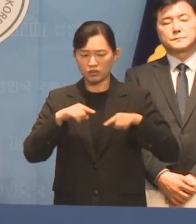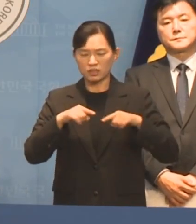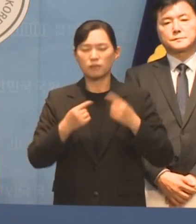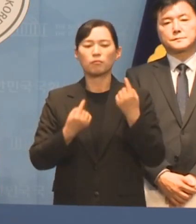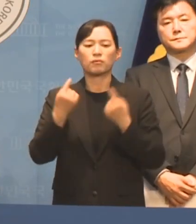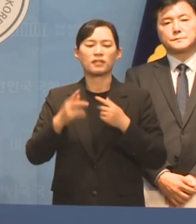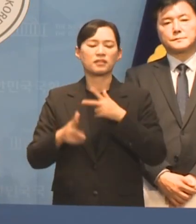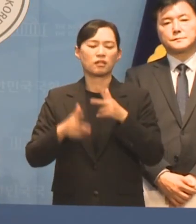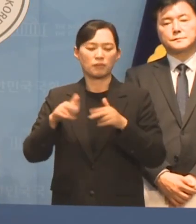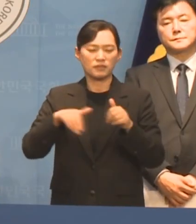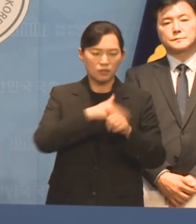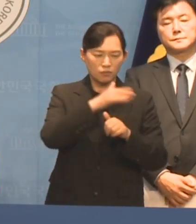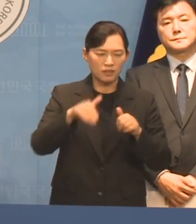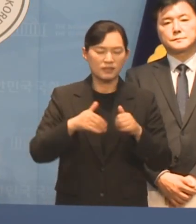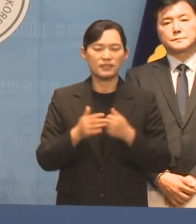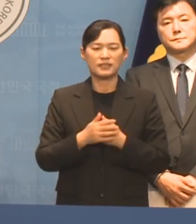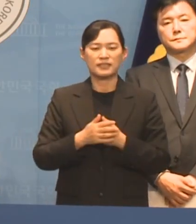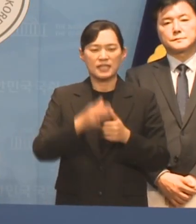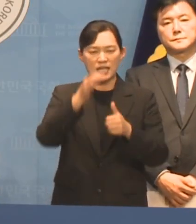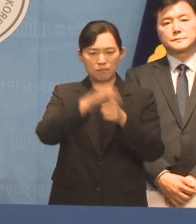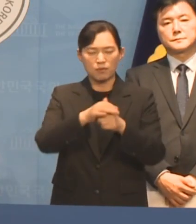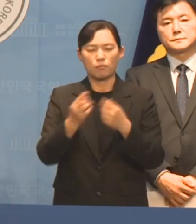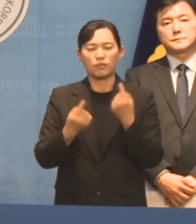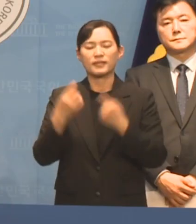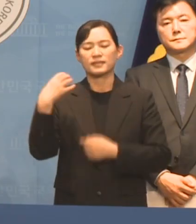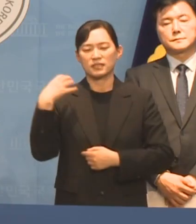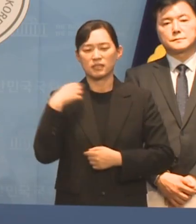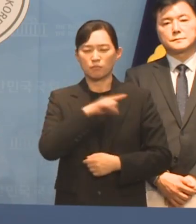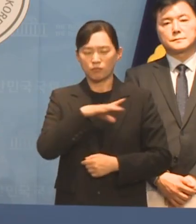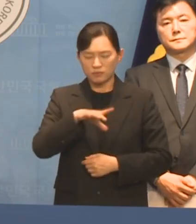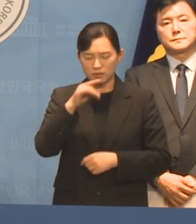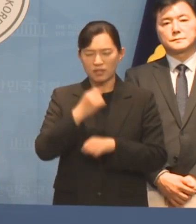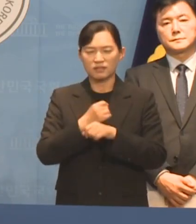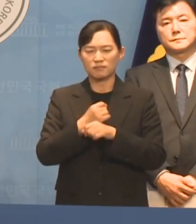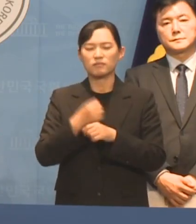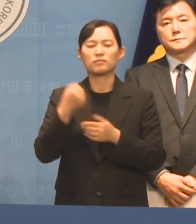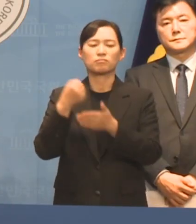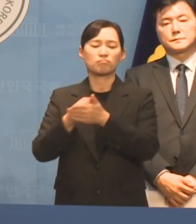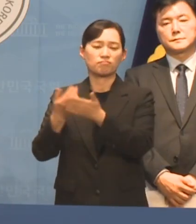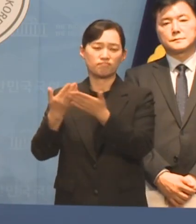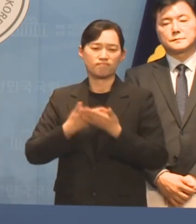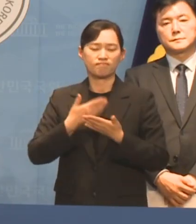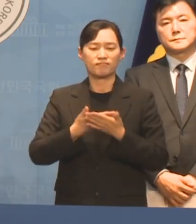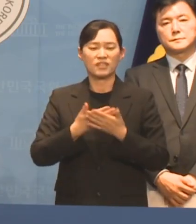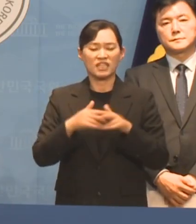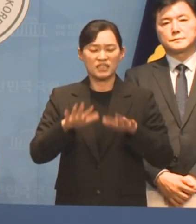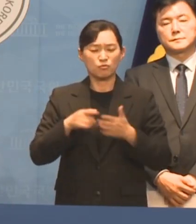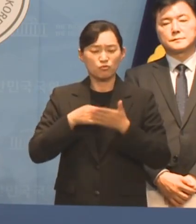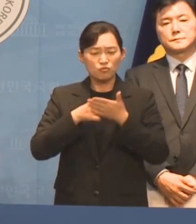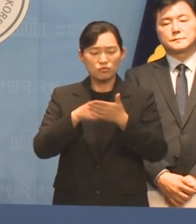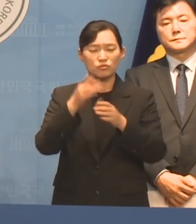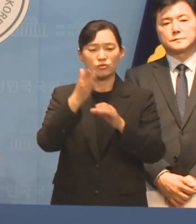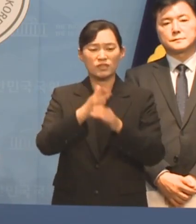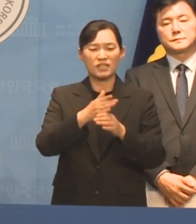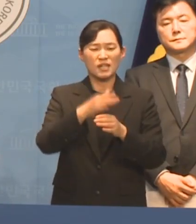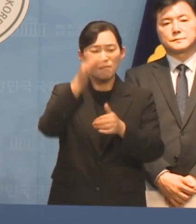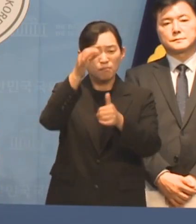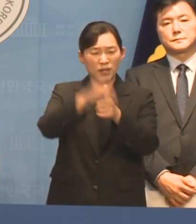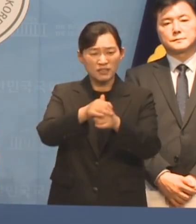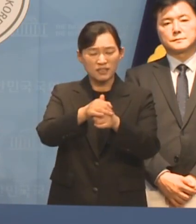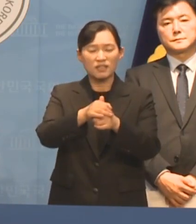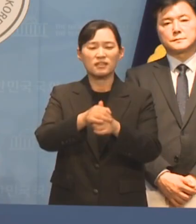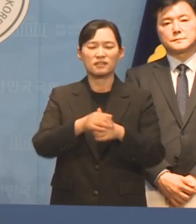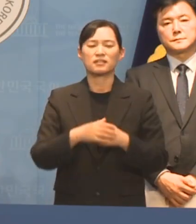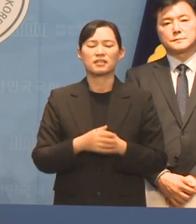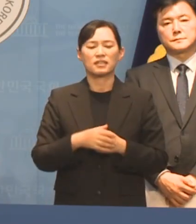산업의 현실을, 자리를 채우기보다 책임을 우선하는 판단을 해주십시오. 지금 추진되고 있는 알박기식 마사회장